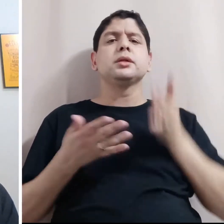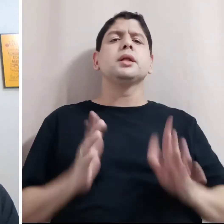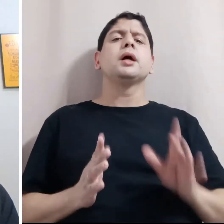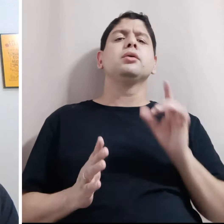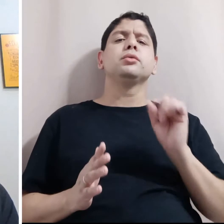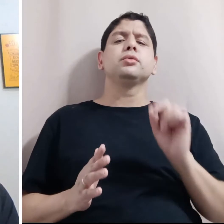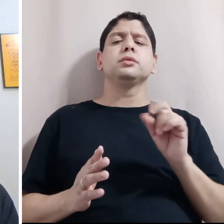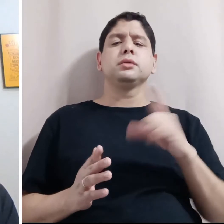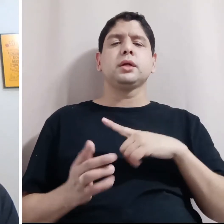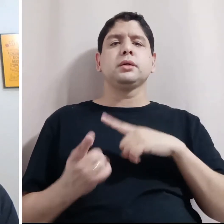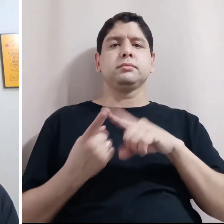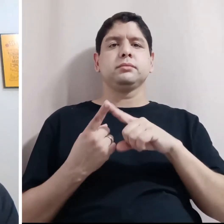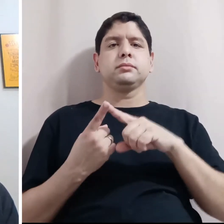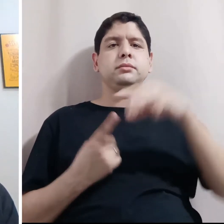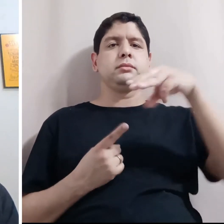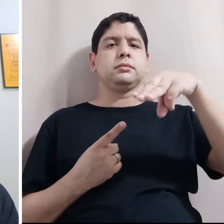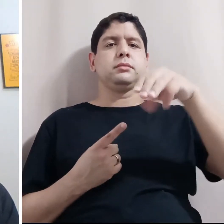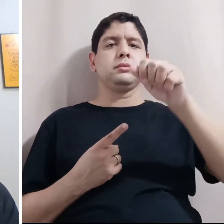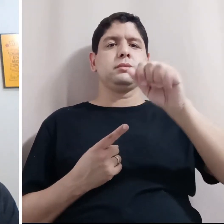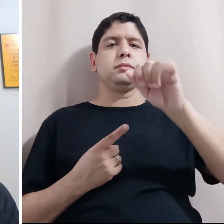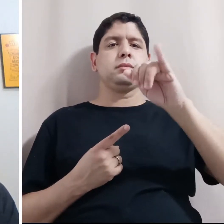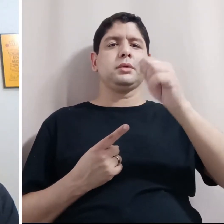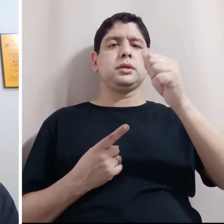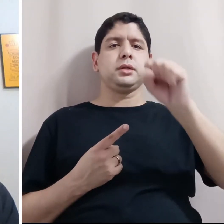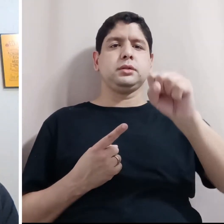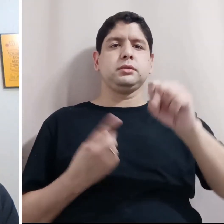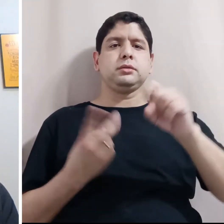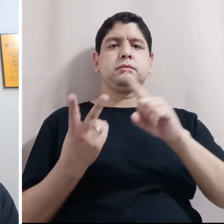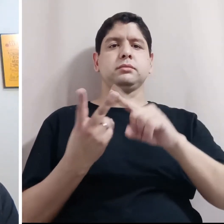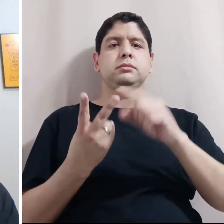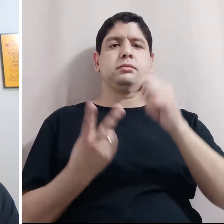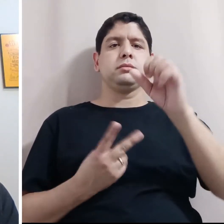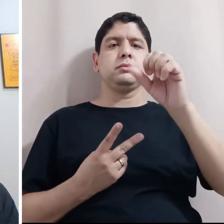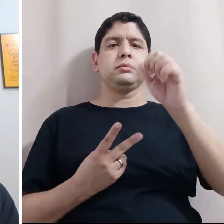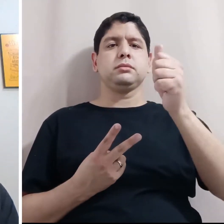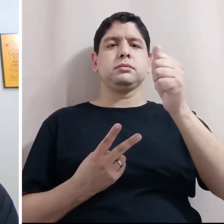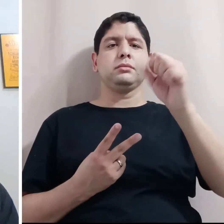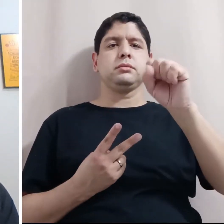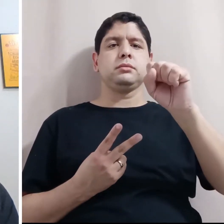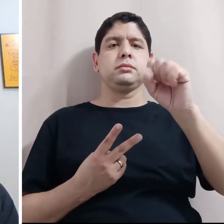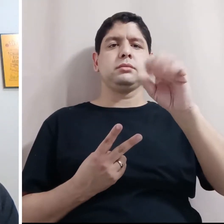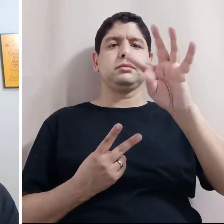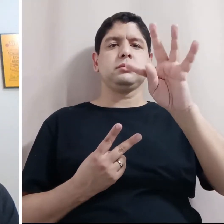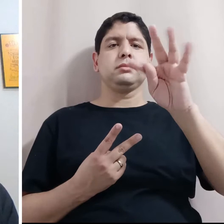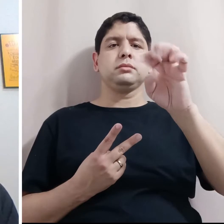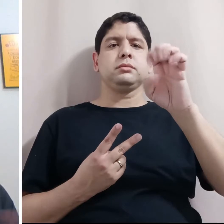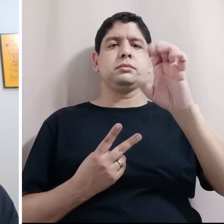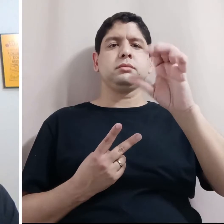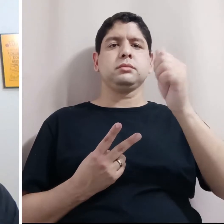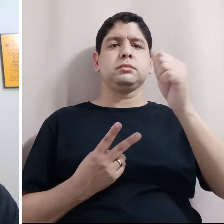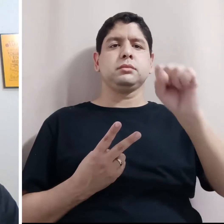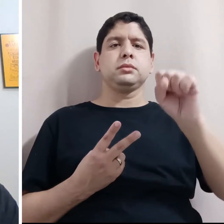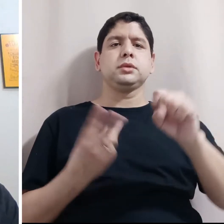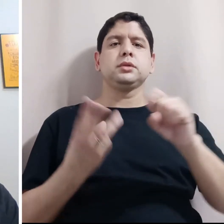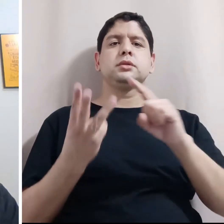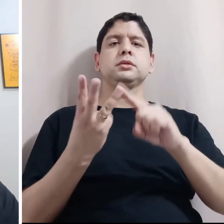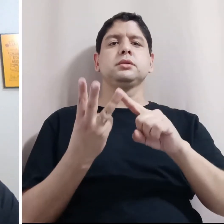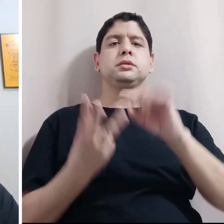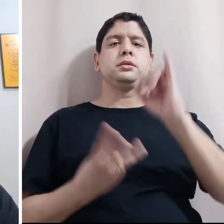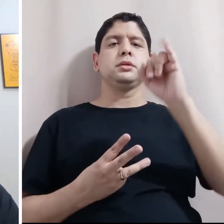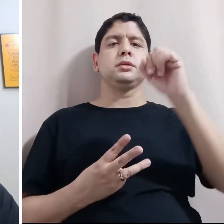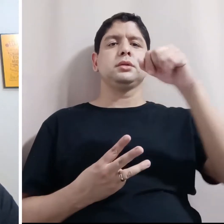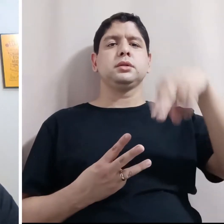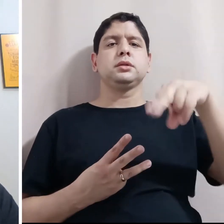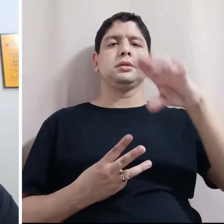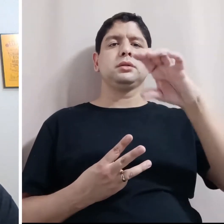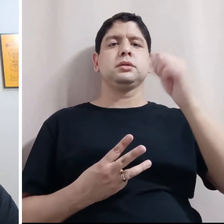povos indígenas, que são os maias, os astecas e os incas. Né? Então, o nosso tema será